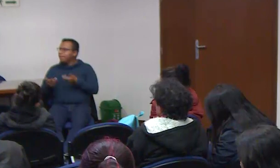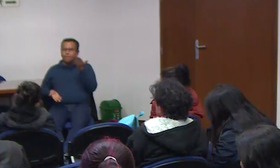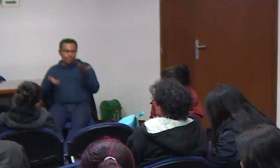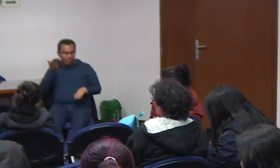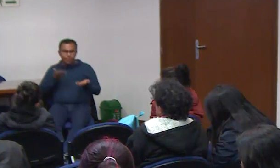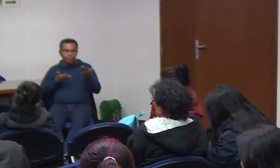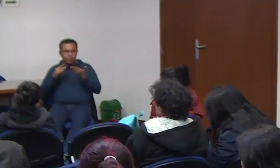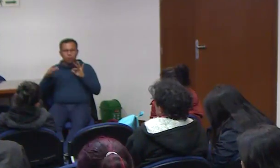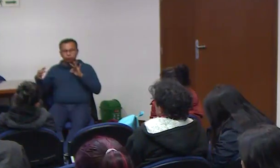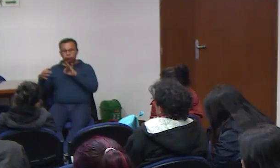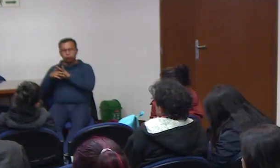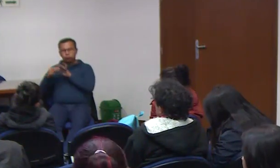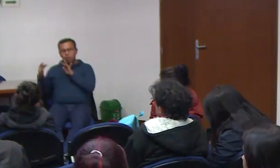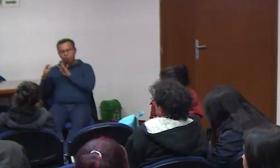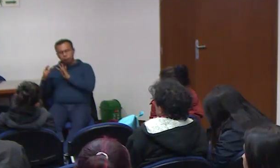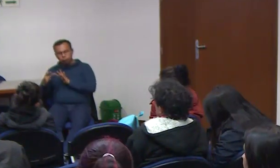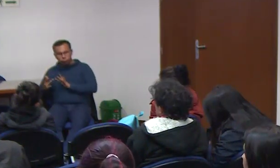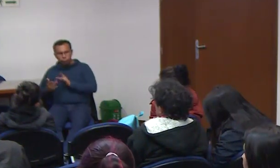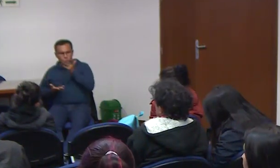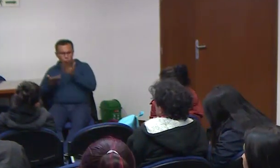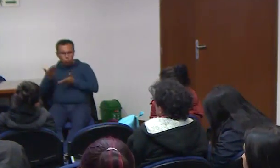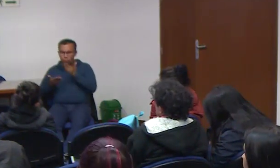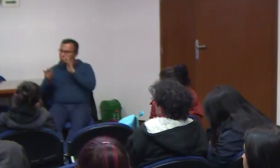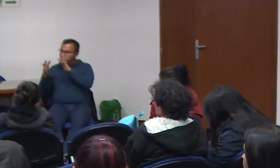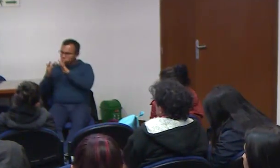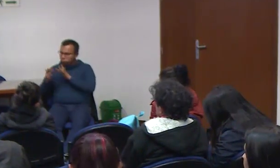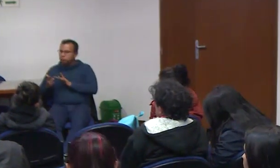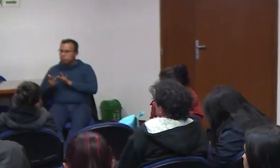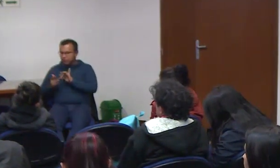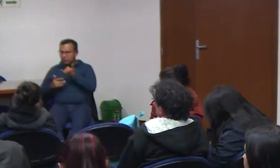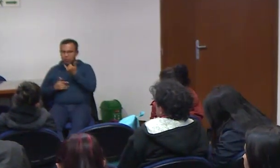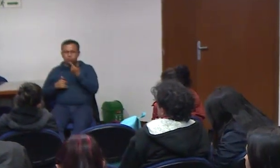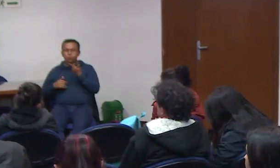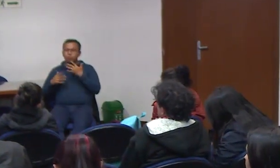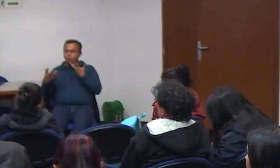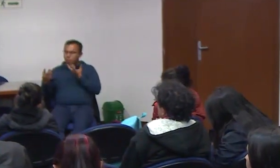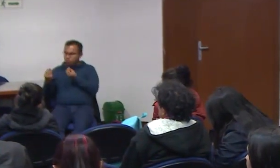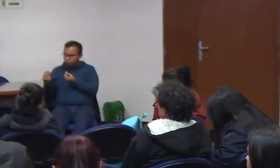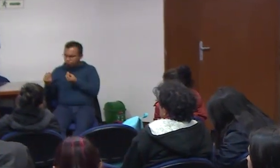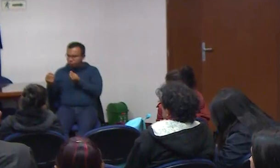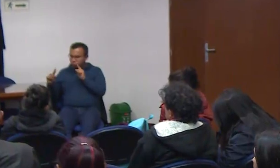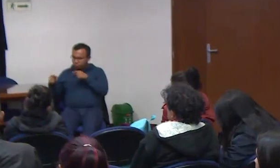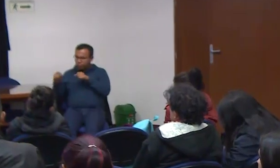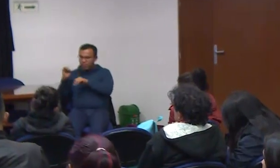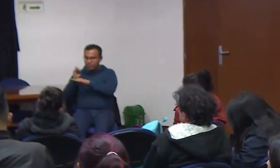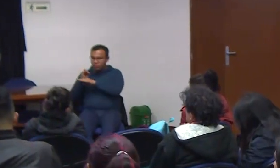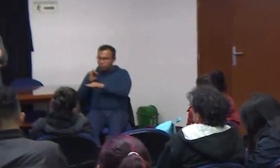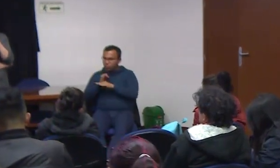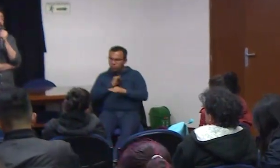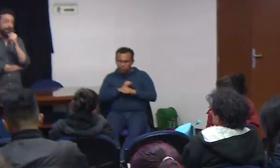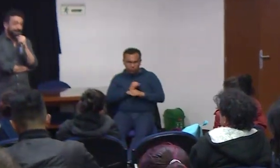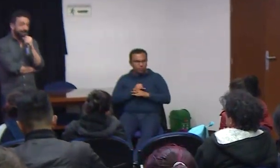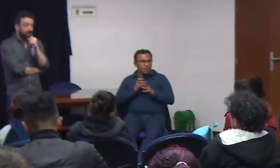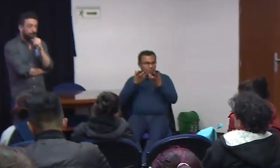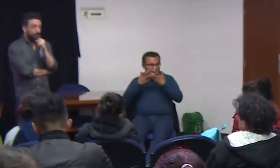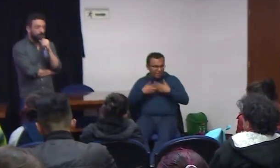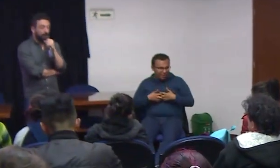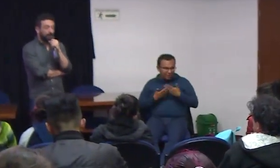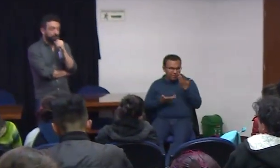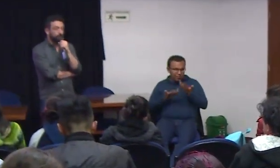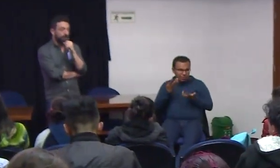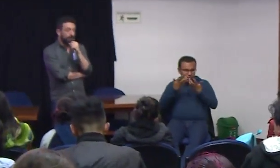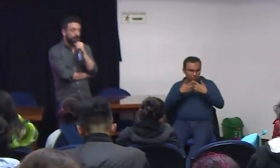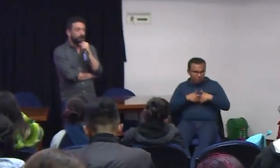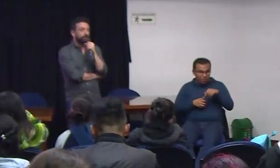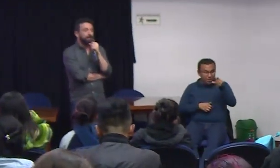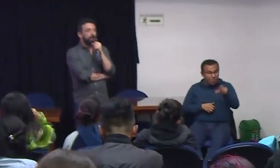tiene que haber una articulación o sea tiene que haber digamos un trabajo interdisciplinario s o en conjunto con la institución Especialmente con la empresa con